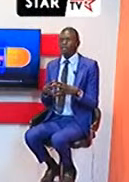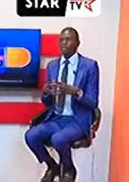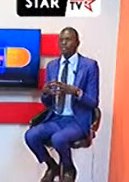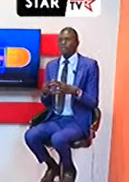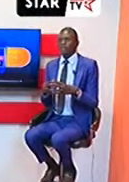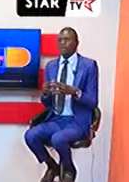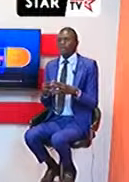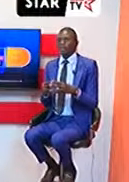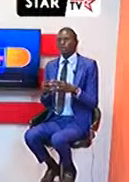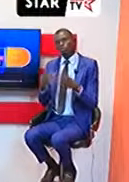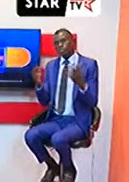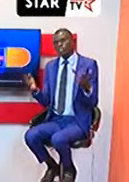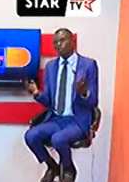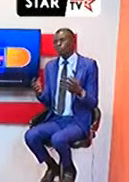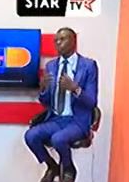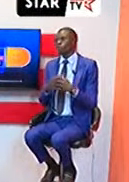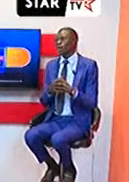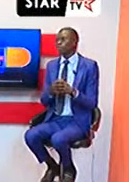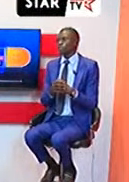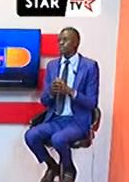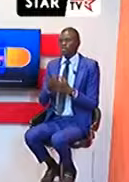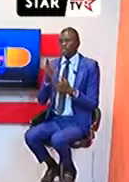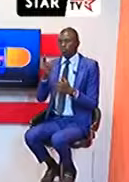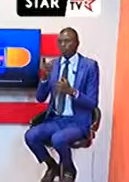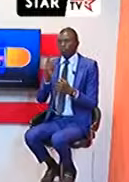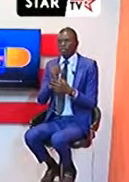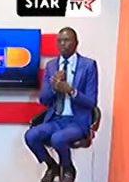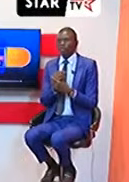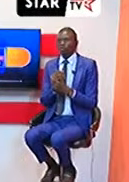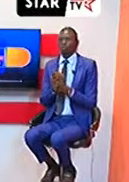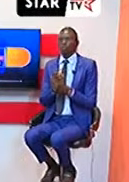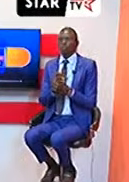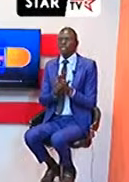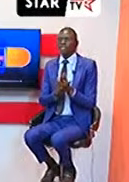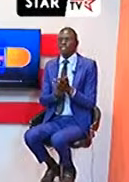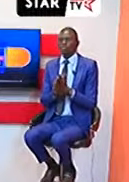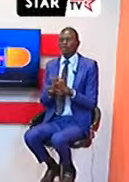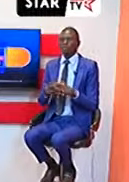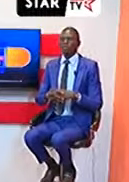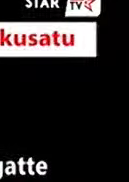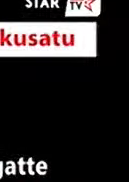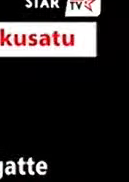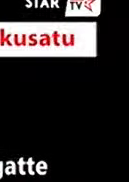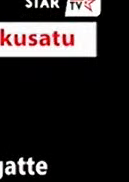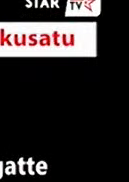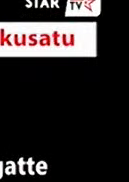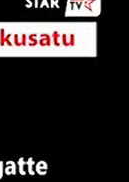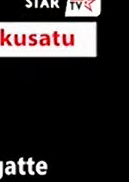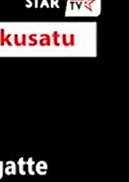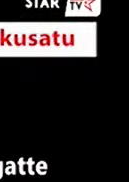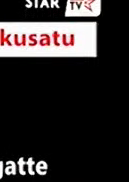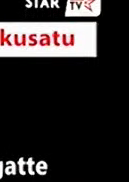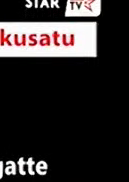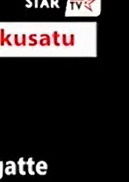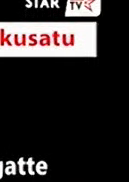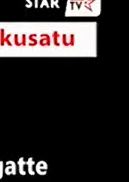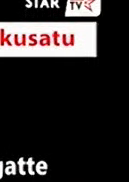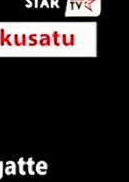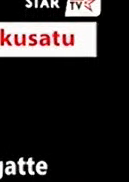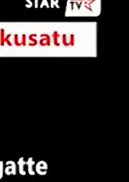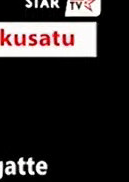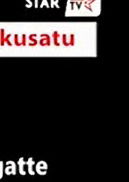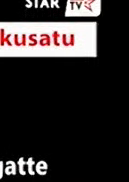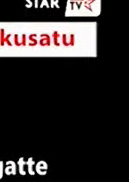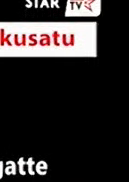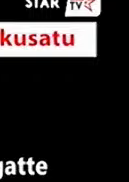ng'ozitegeera okusinziira kuva mu ground. Kati twambuke ku chati tulabe ng'ebintu bwe biri. Chati bw'ogyambukako wa call